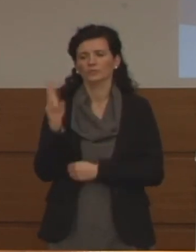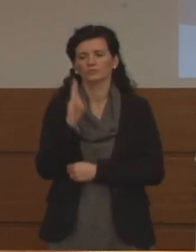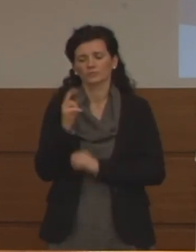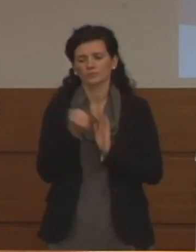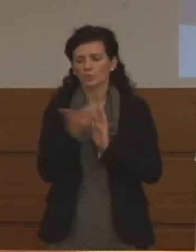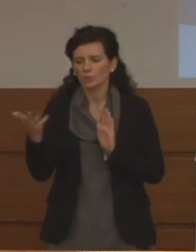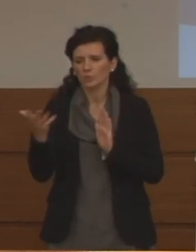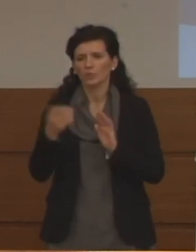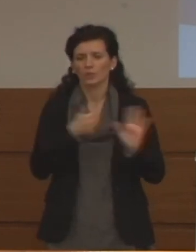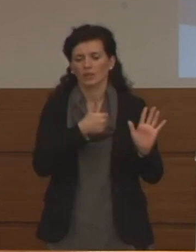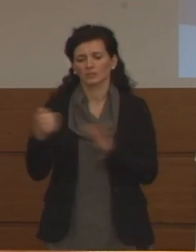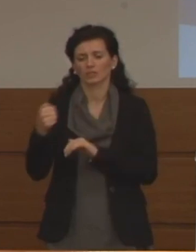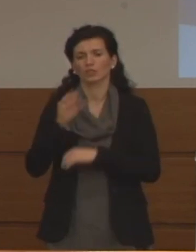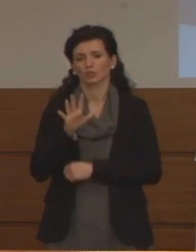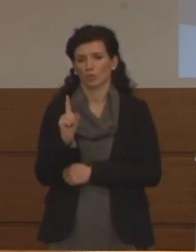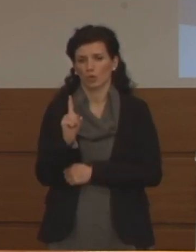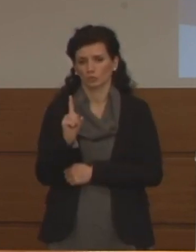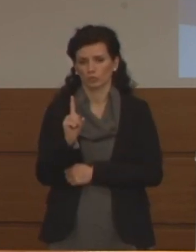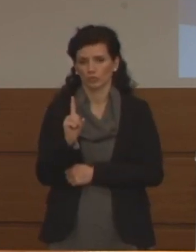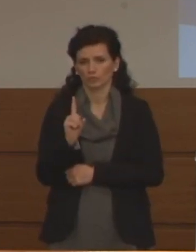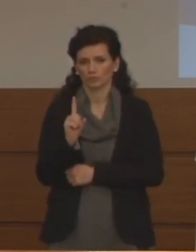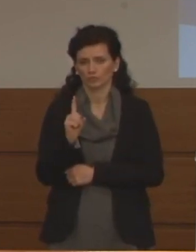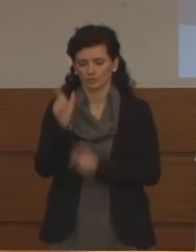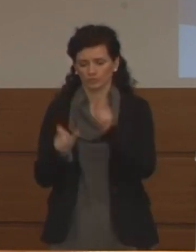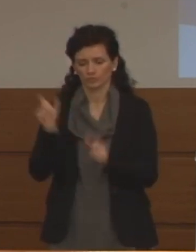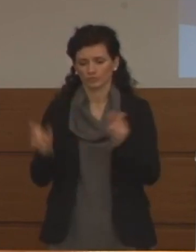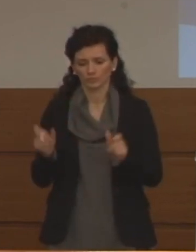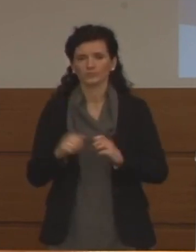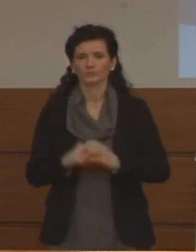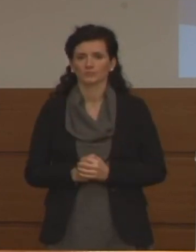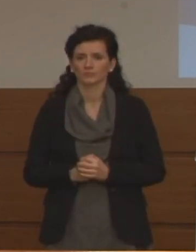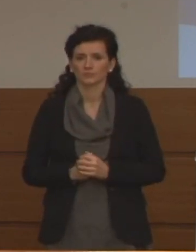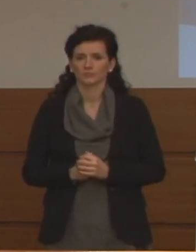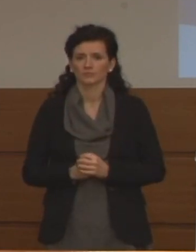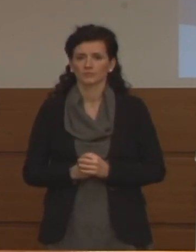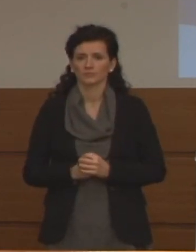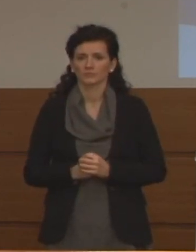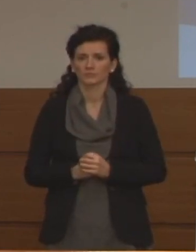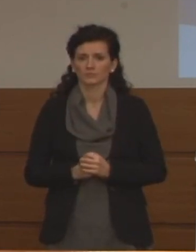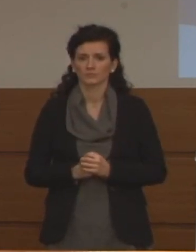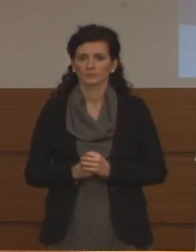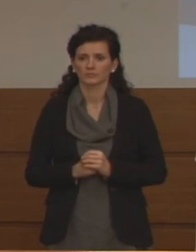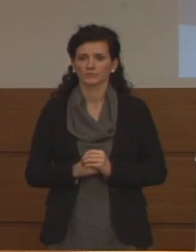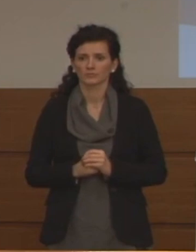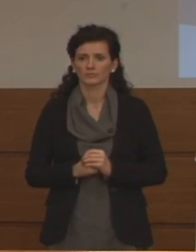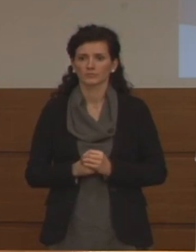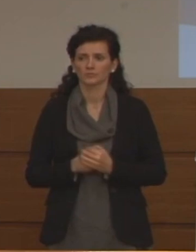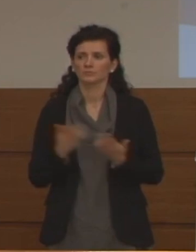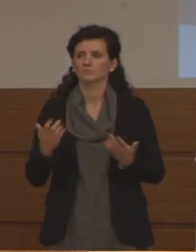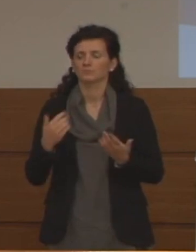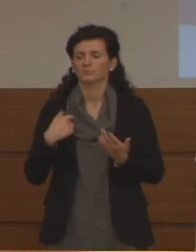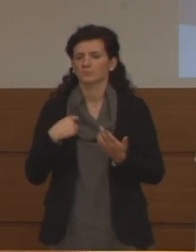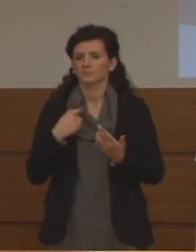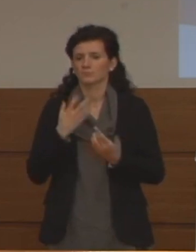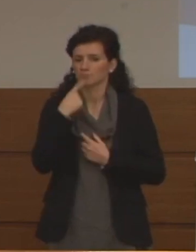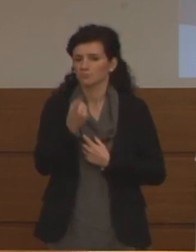di 651 persone un commento sul dato molto semplice poi